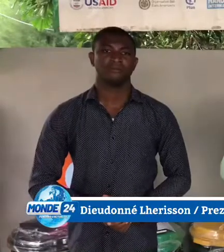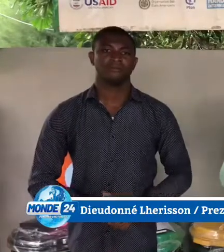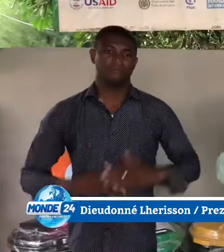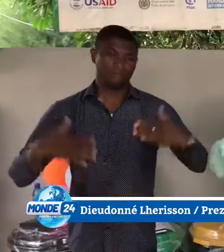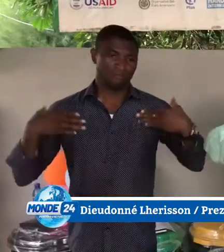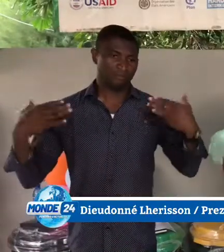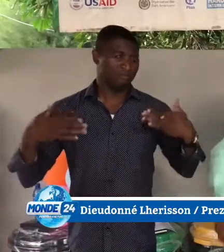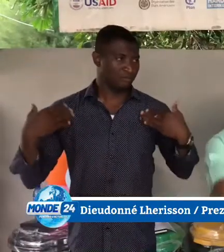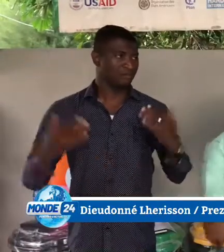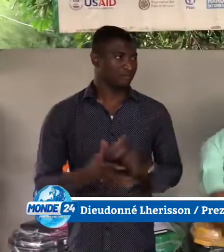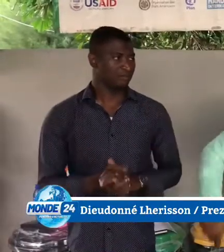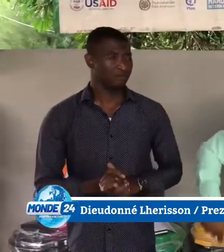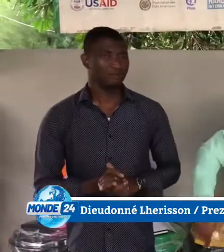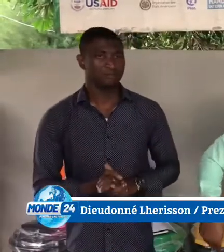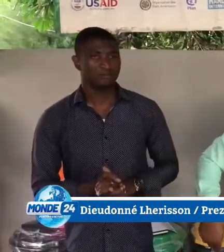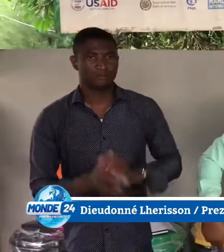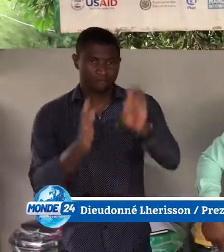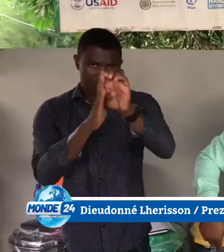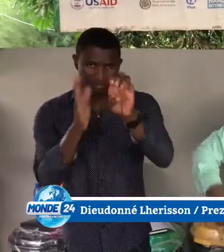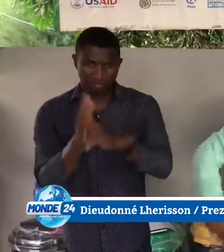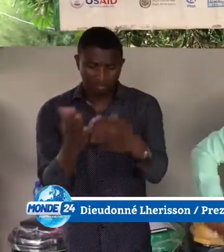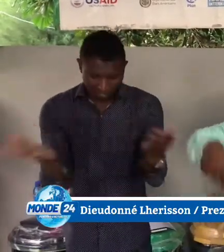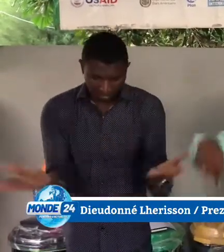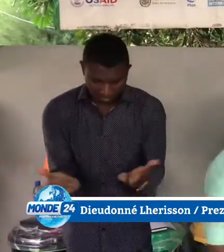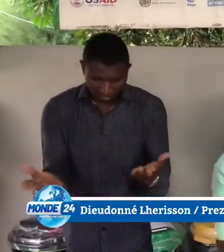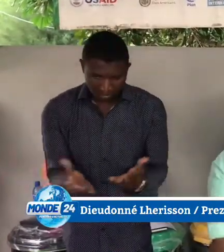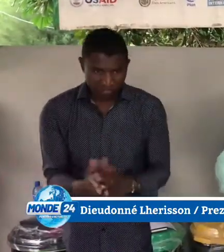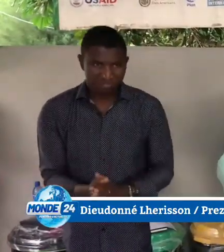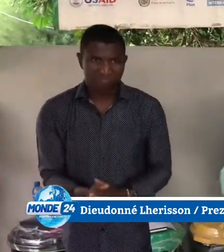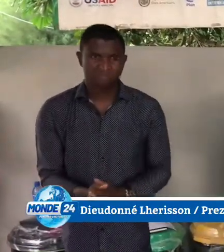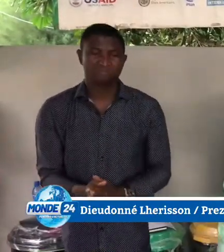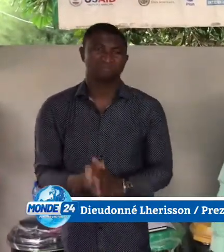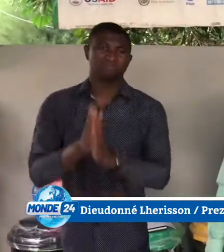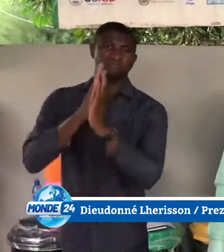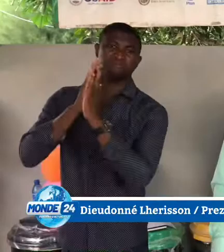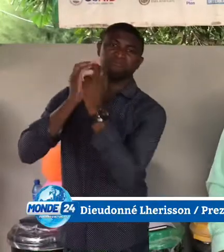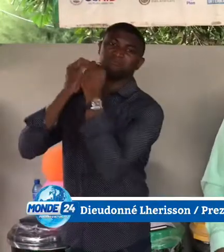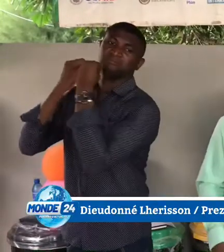Heureusement, l'État qui l'a échoué.